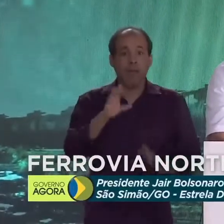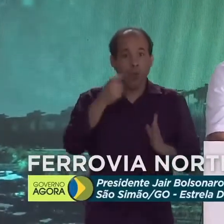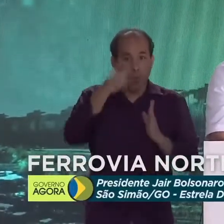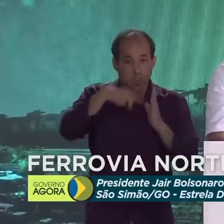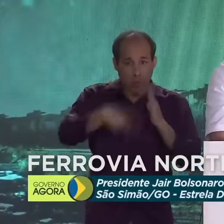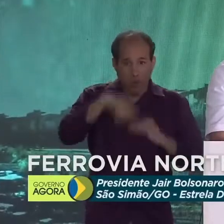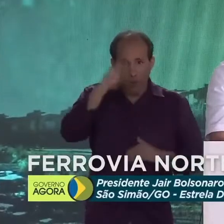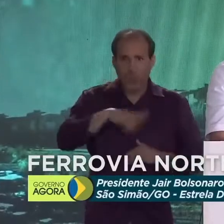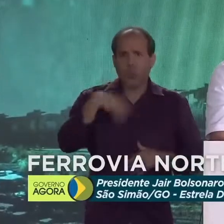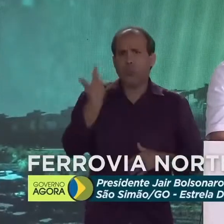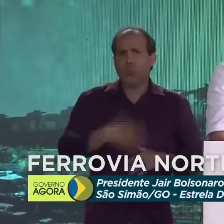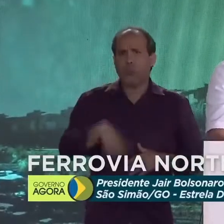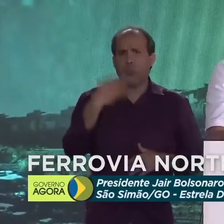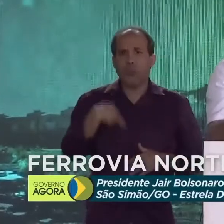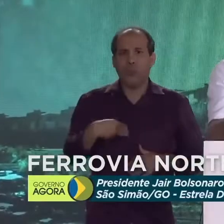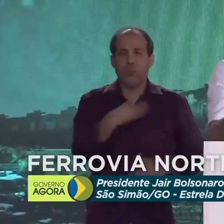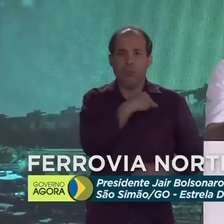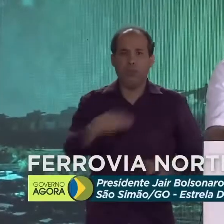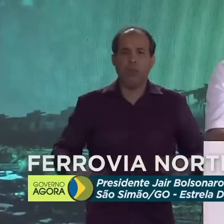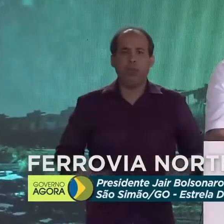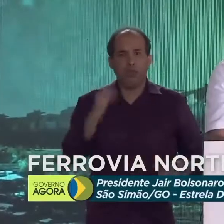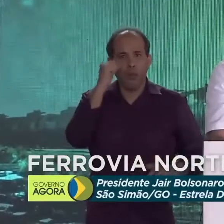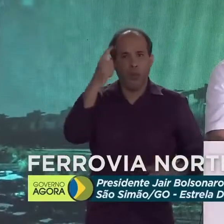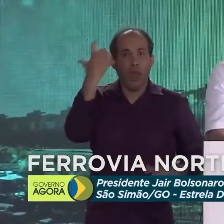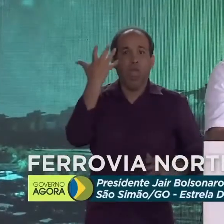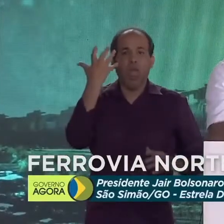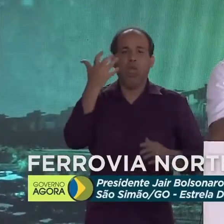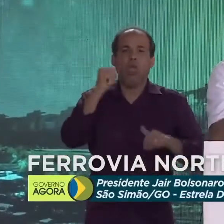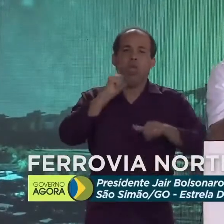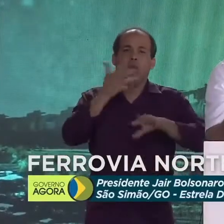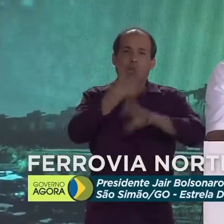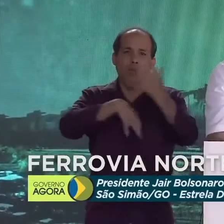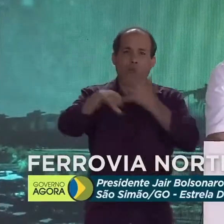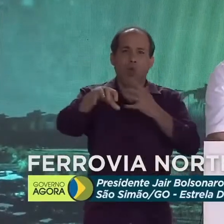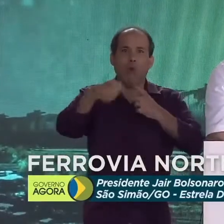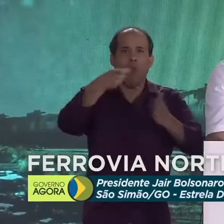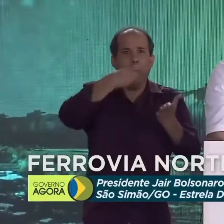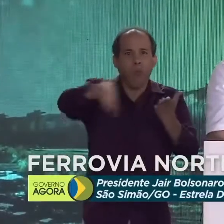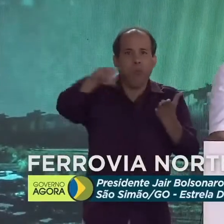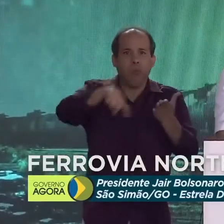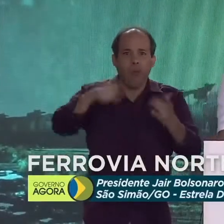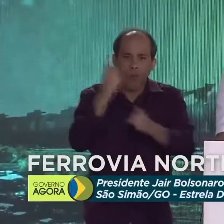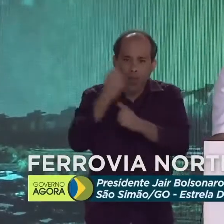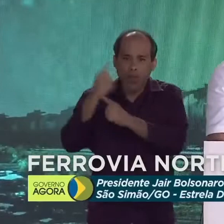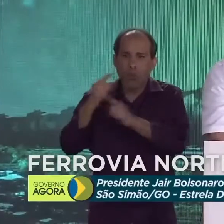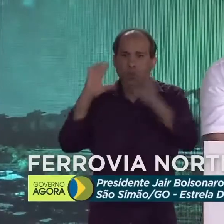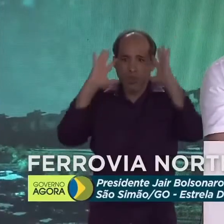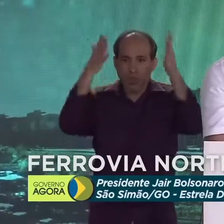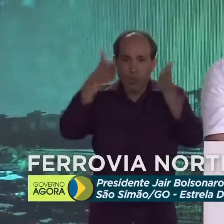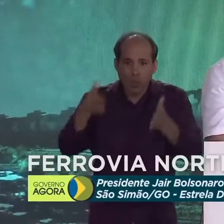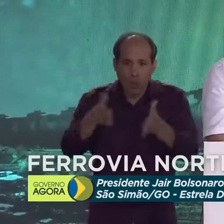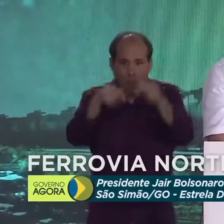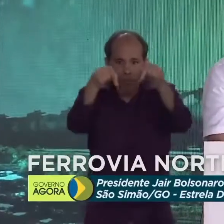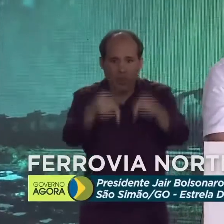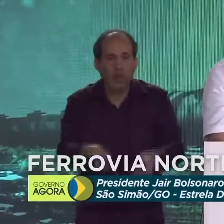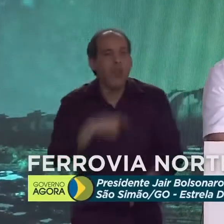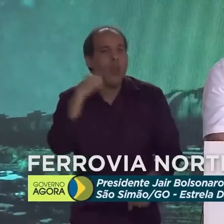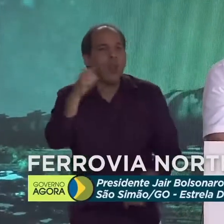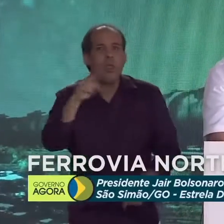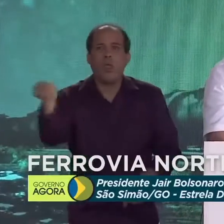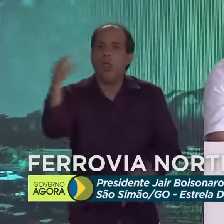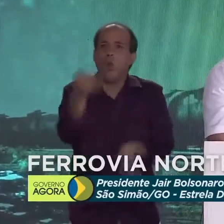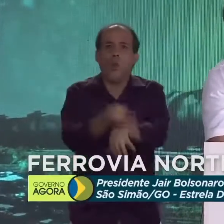enorme. O ministro Paulo Guedes quer a reforma tributária, para buscarmos solução para isso. Ninguém aguenta